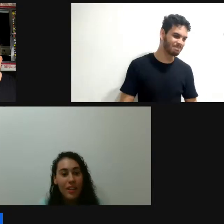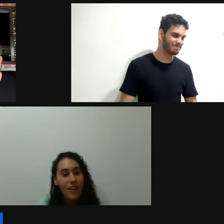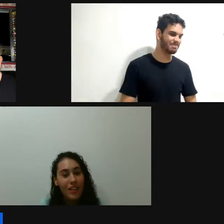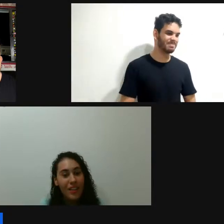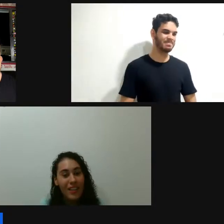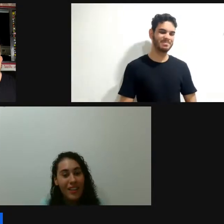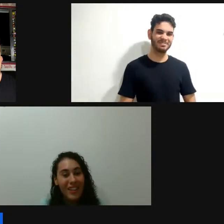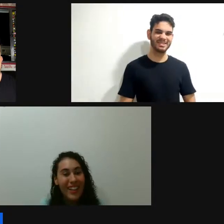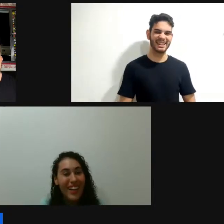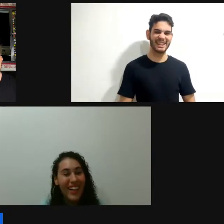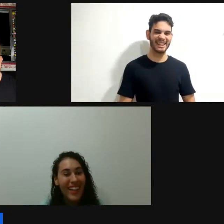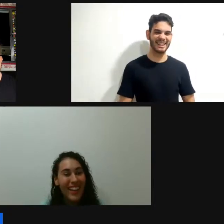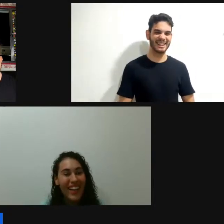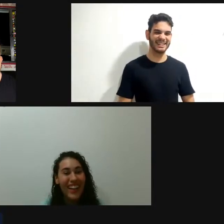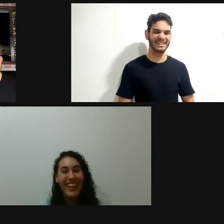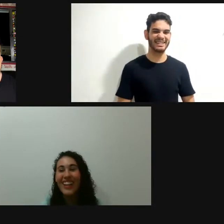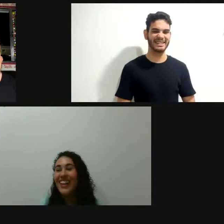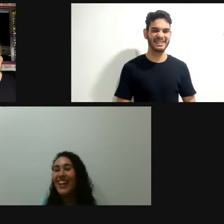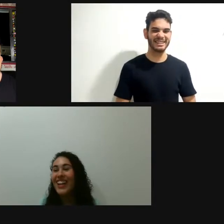admirador.